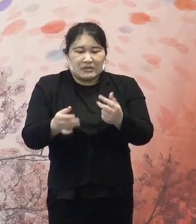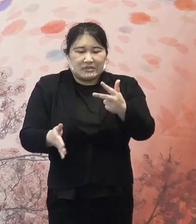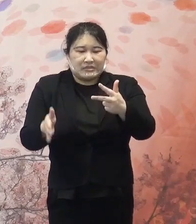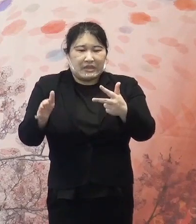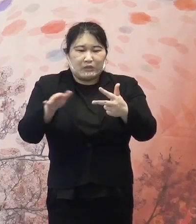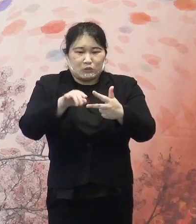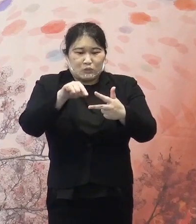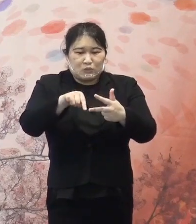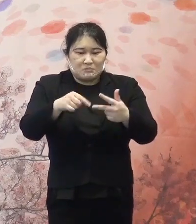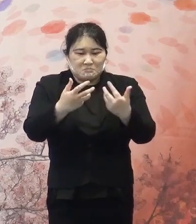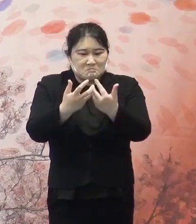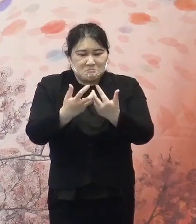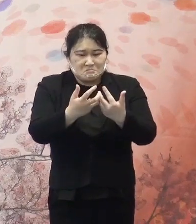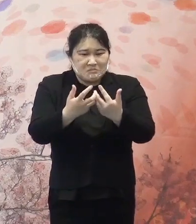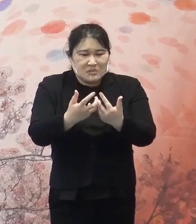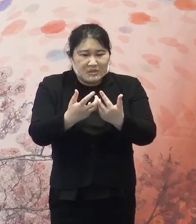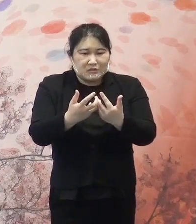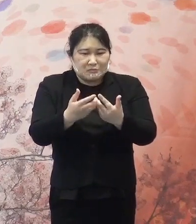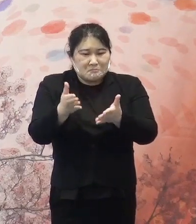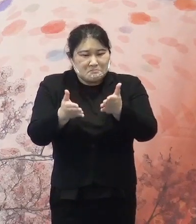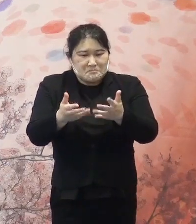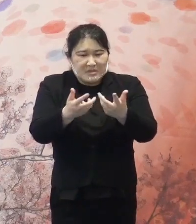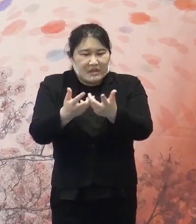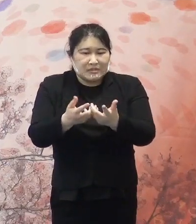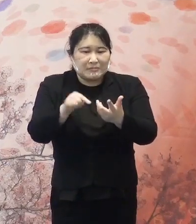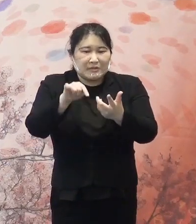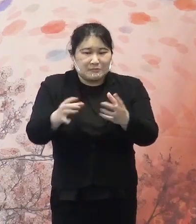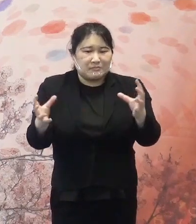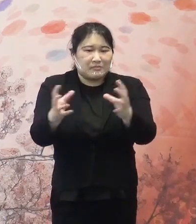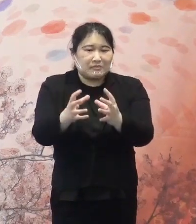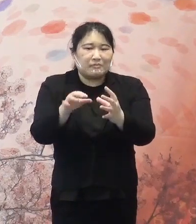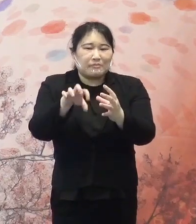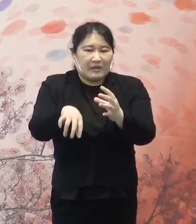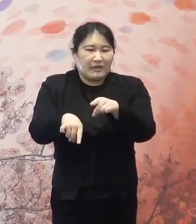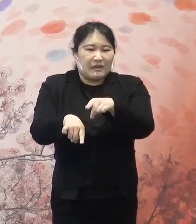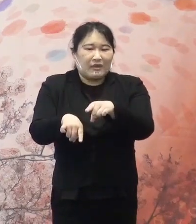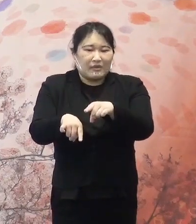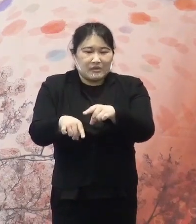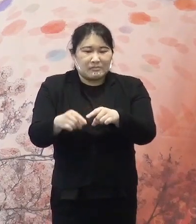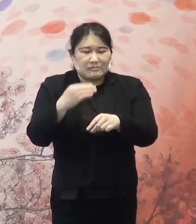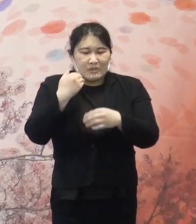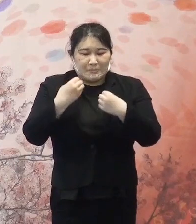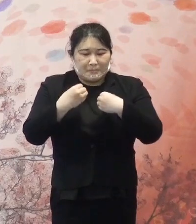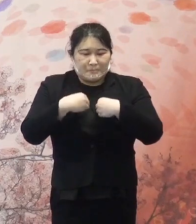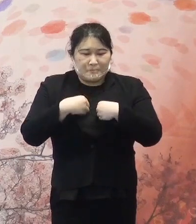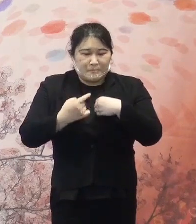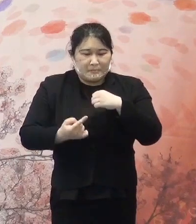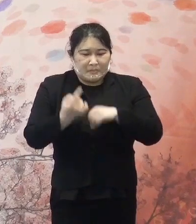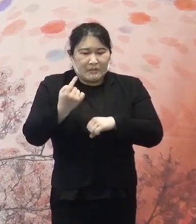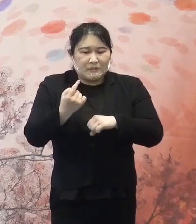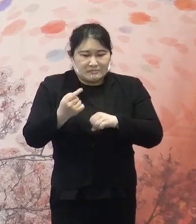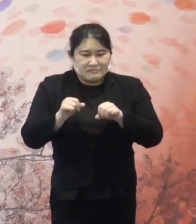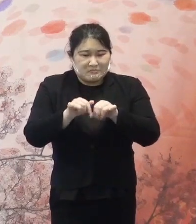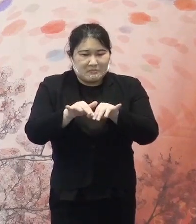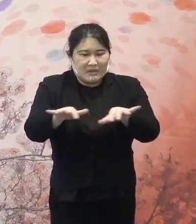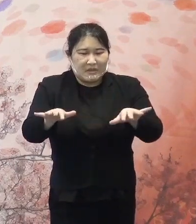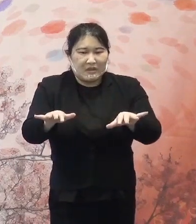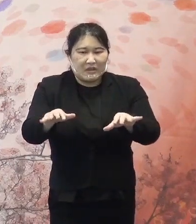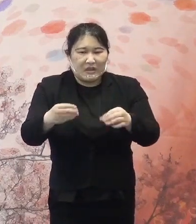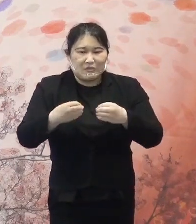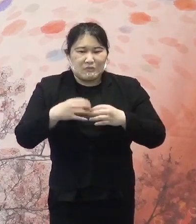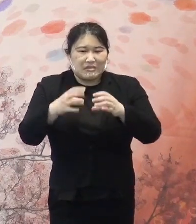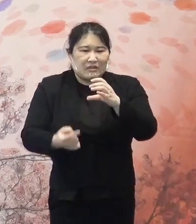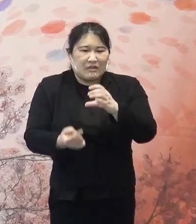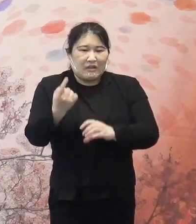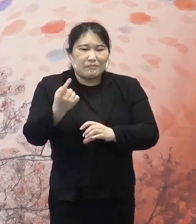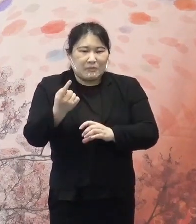その人が集まる特性上、一度発症がありますとどんなに防御してもクラスターになりやすい、このことから施設のワクチン接種